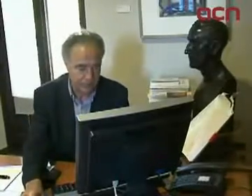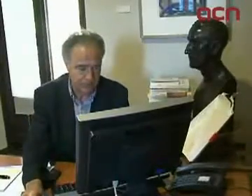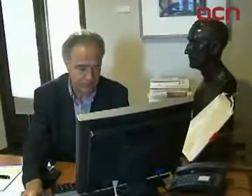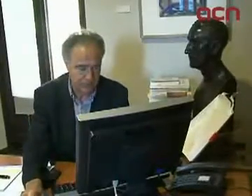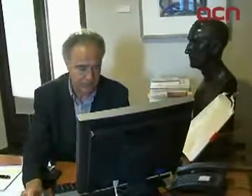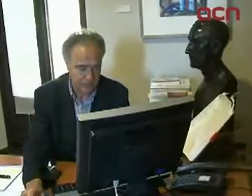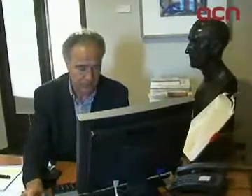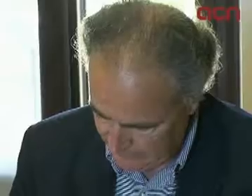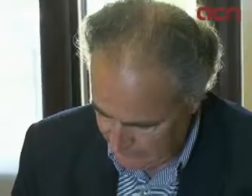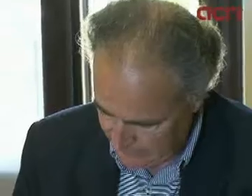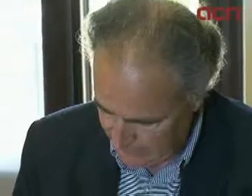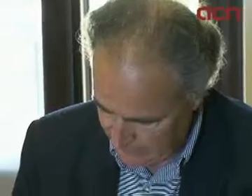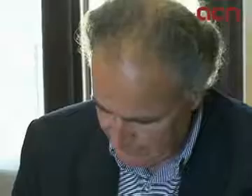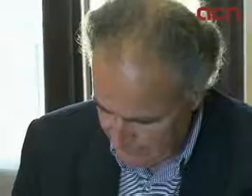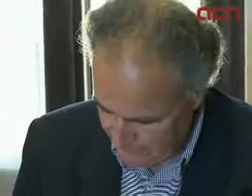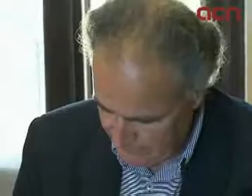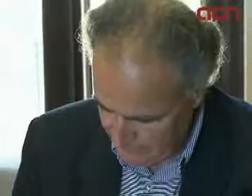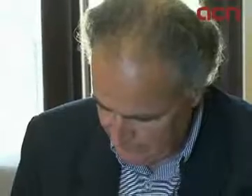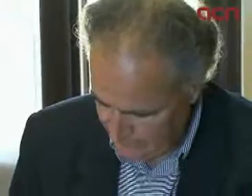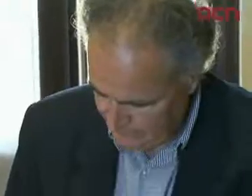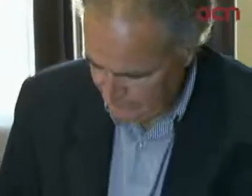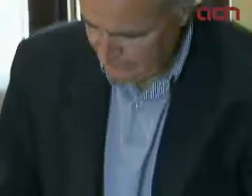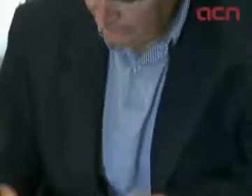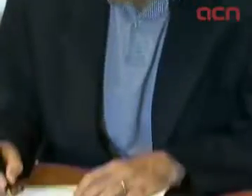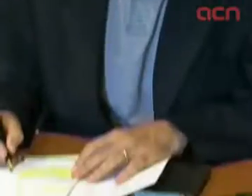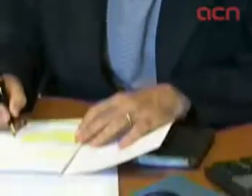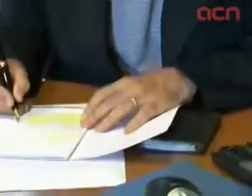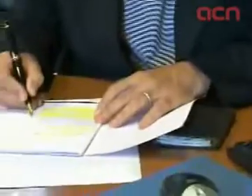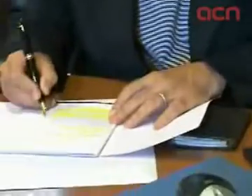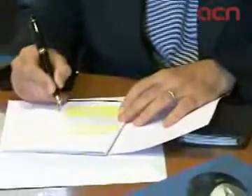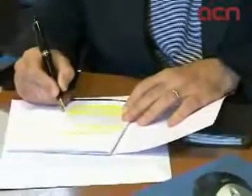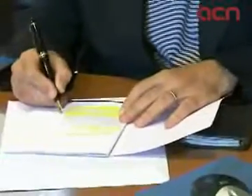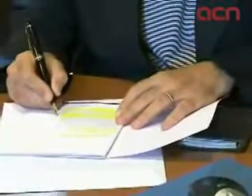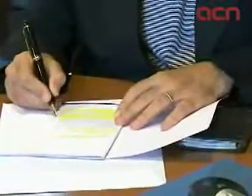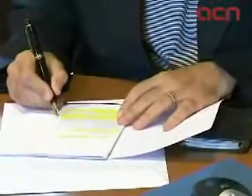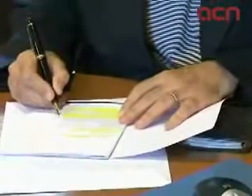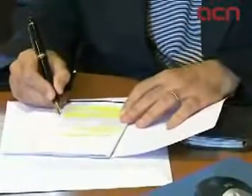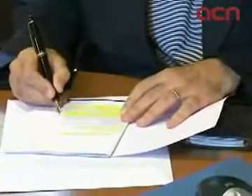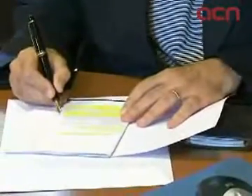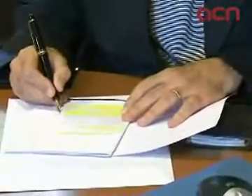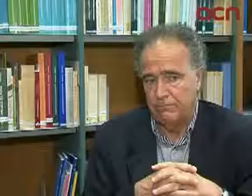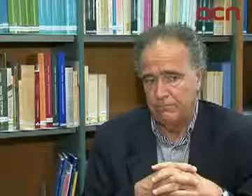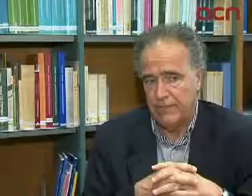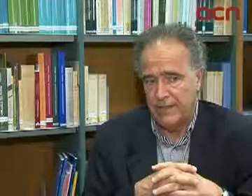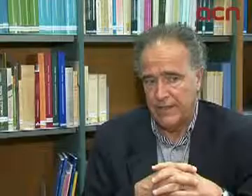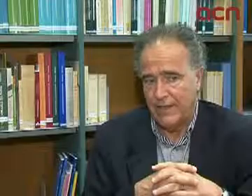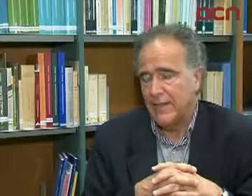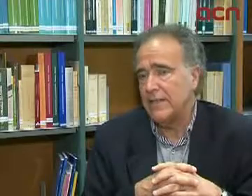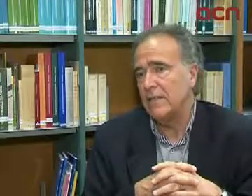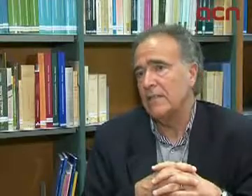d'una gramàtica normativa que la reguli. Un procés laboriós al que la nova llei acaba de donar el tret de sortida. Per ser